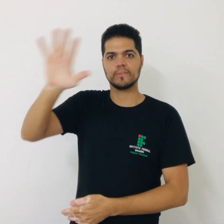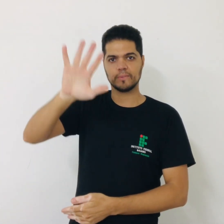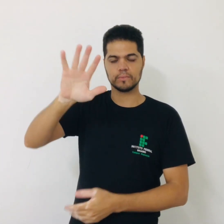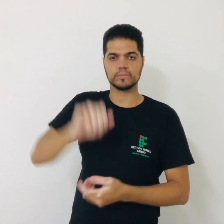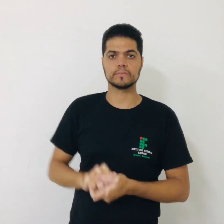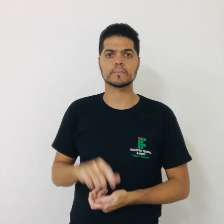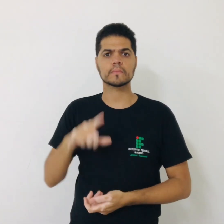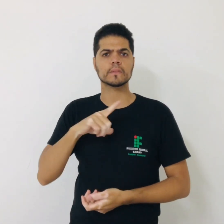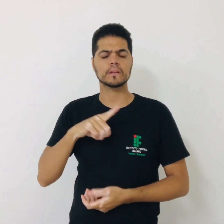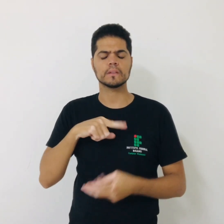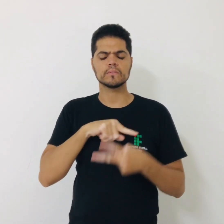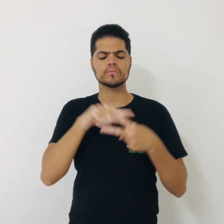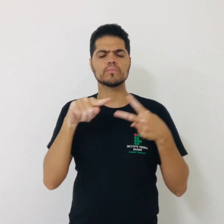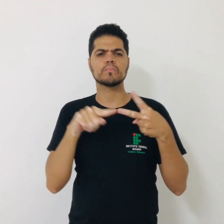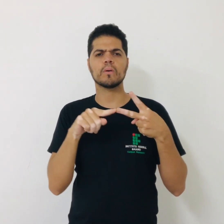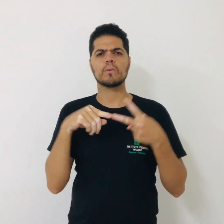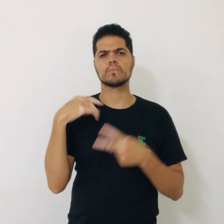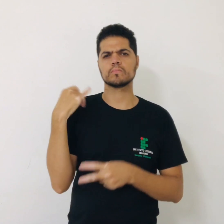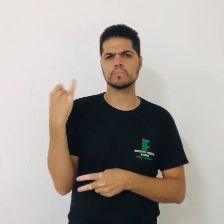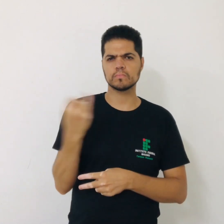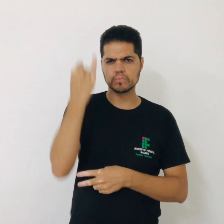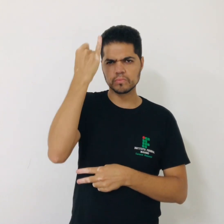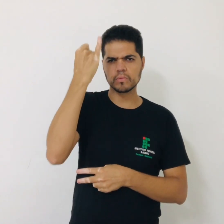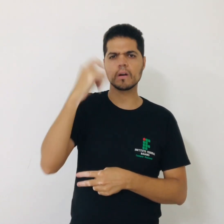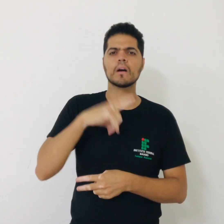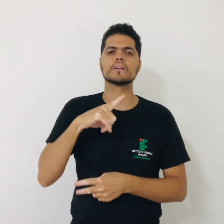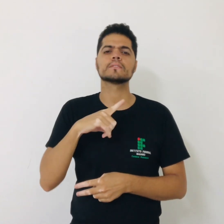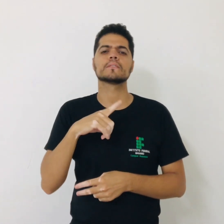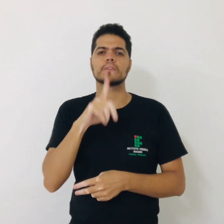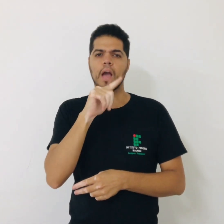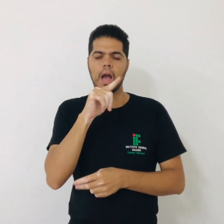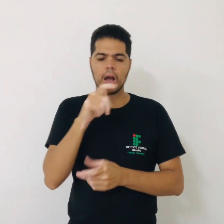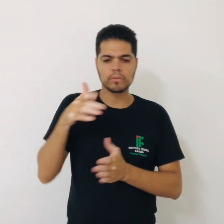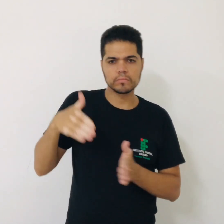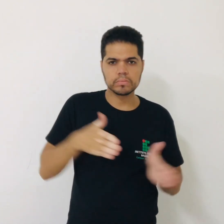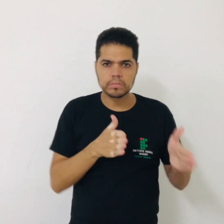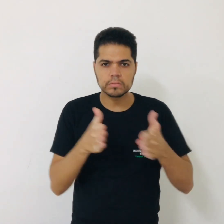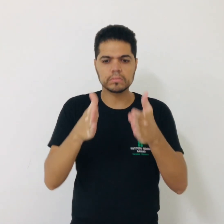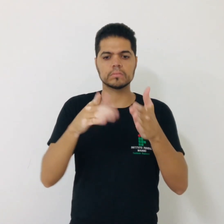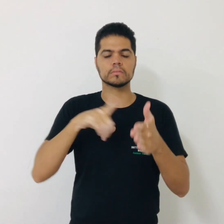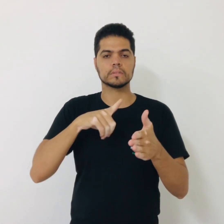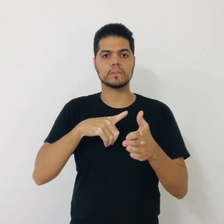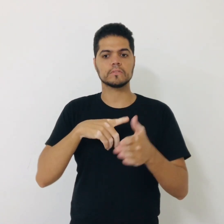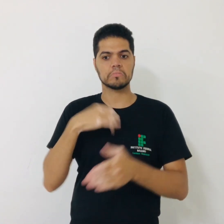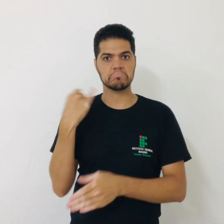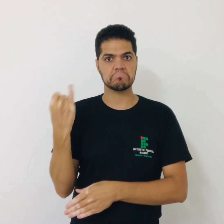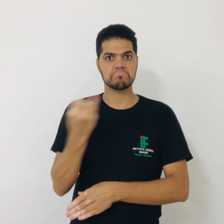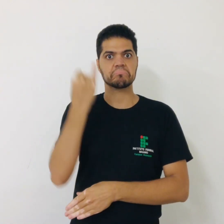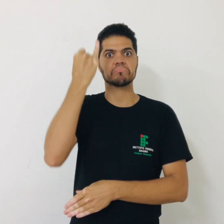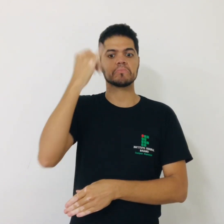empresa Vale utiliza muito o rio para o transporte de suas produções em Carajás.